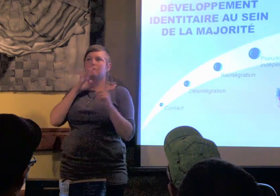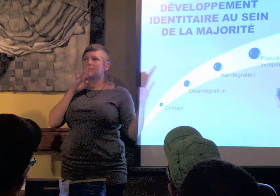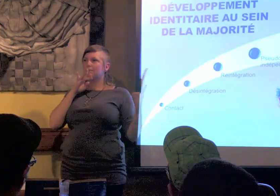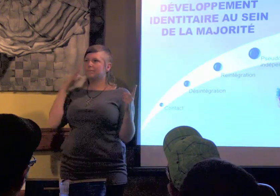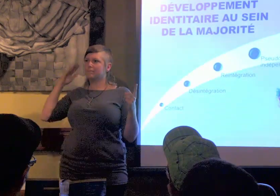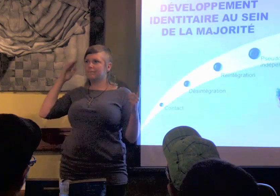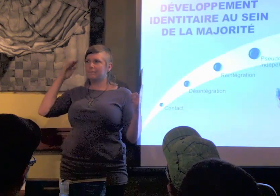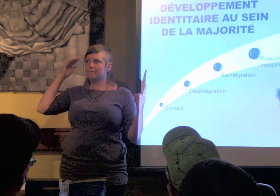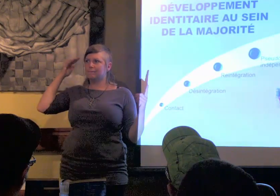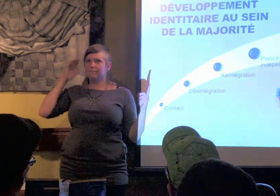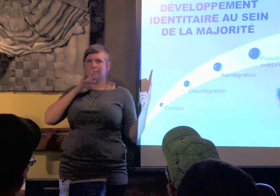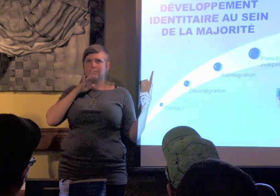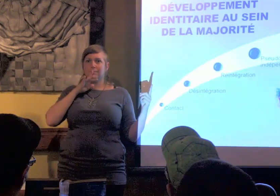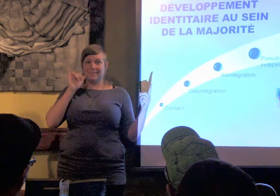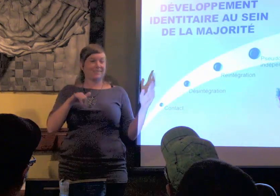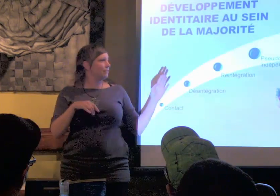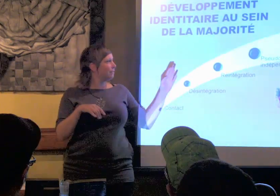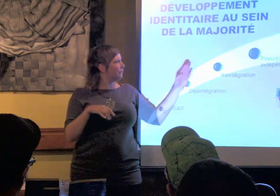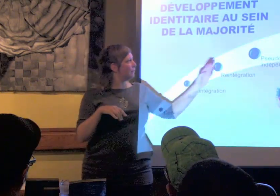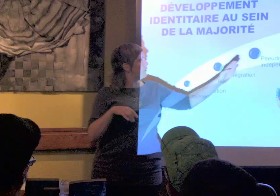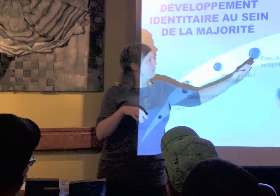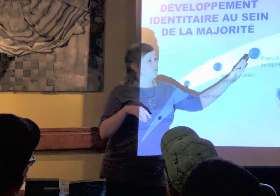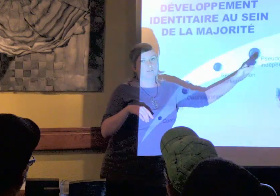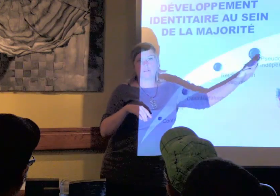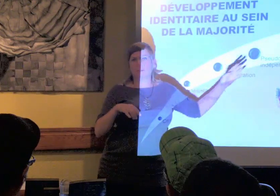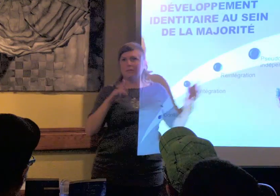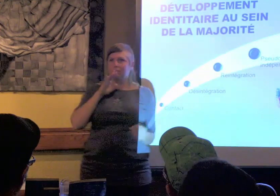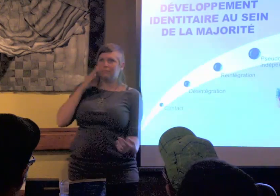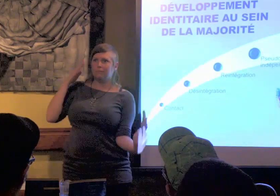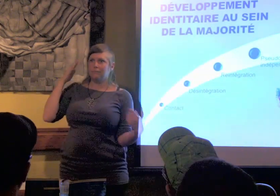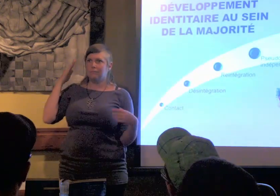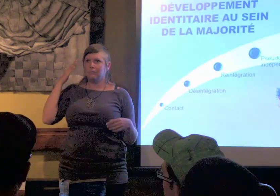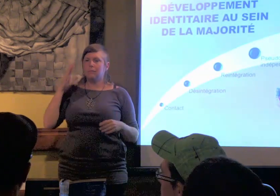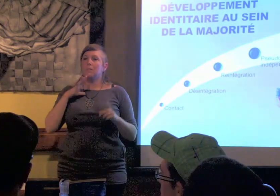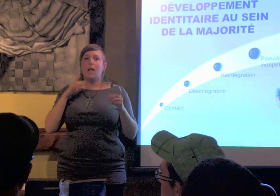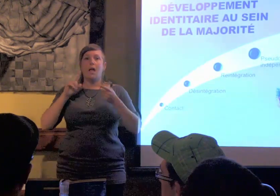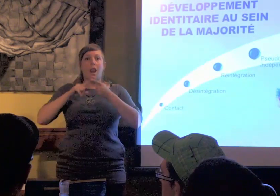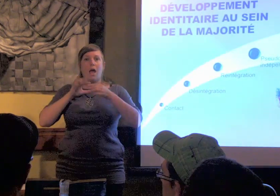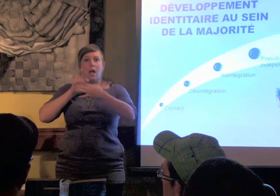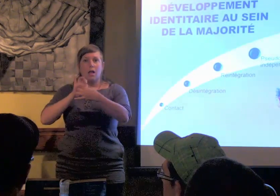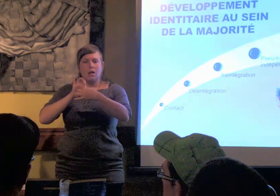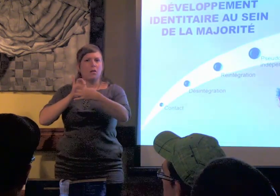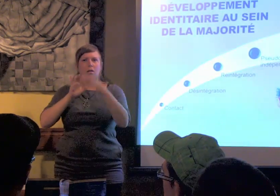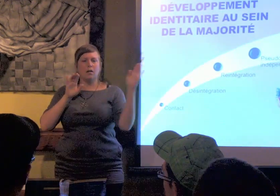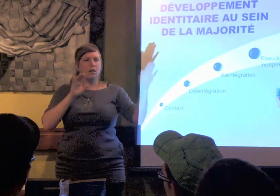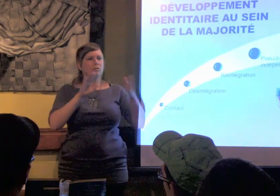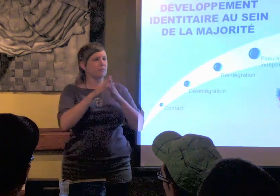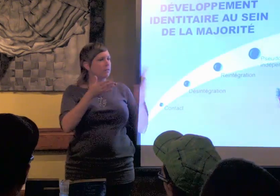tantôt les exemples, tu sais, quand tu as un entendant qui connaît les signes, qui jante avec un autre entendant puis qui voit le sourd arriver, le sait consciemment,